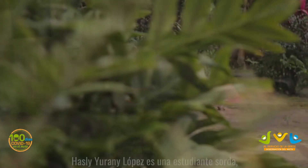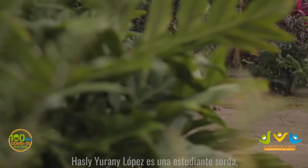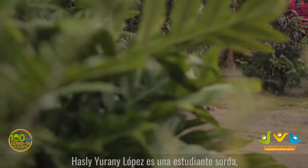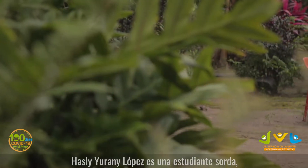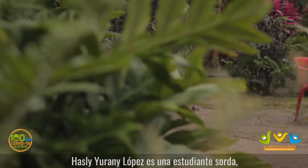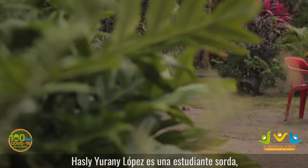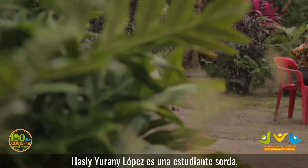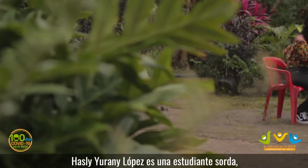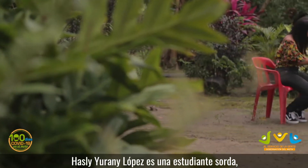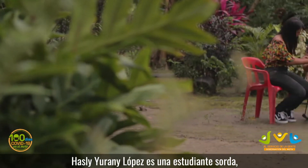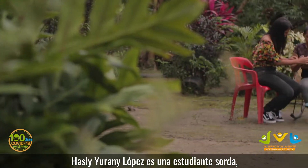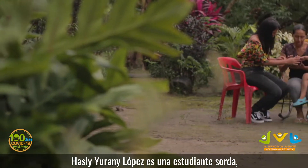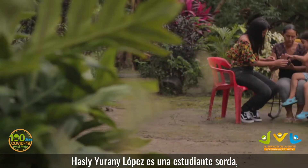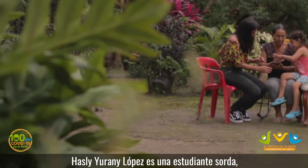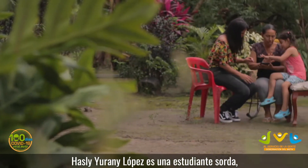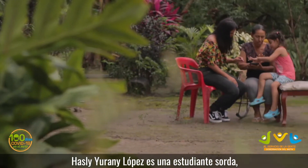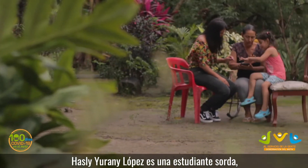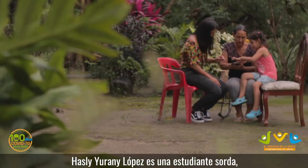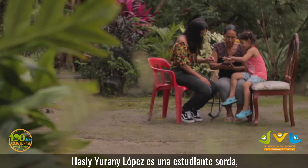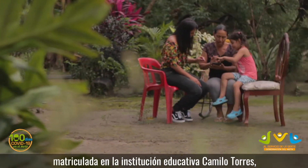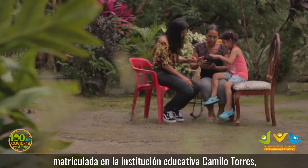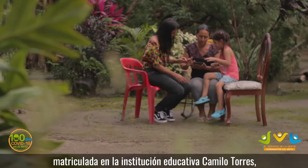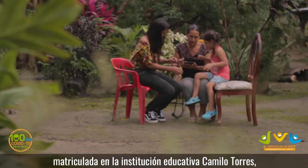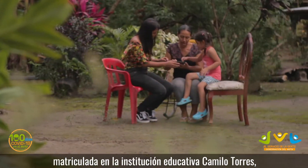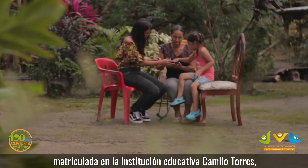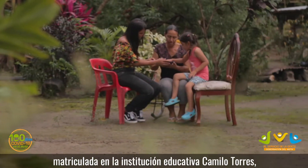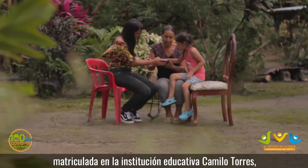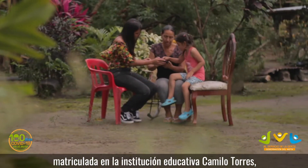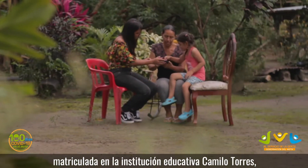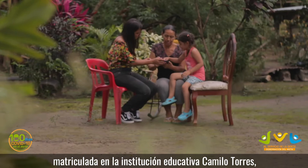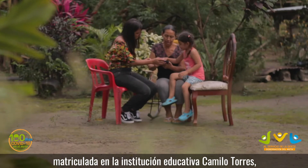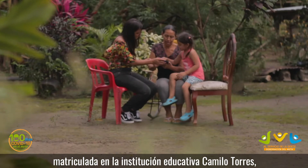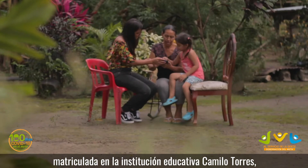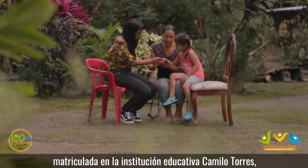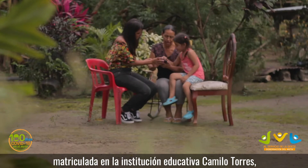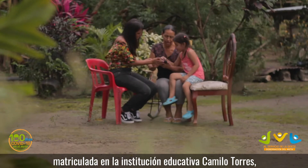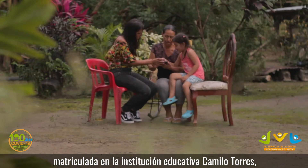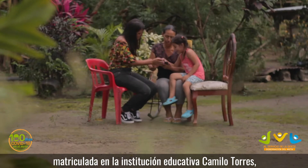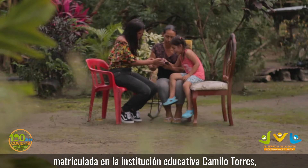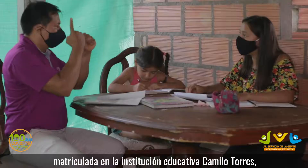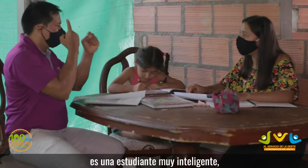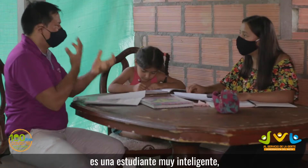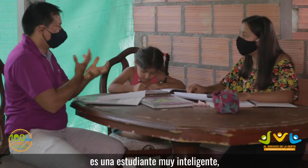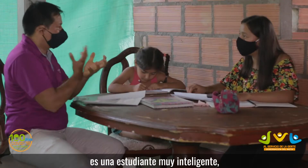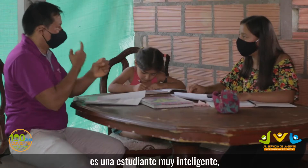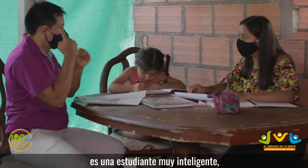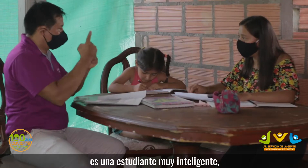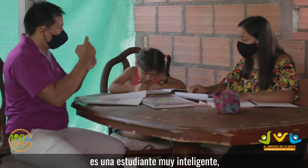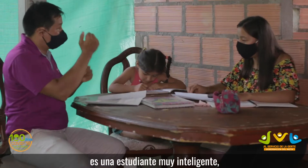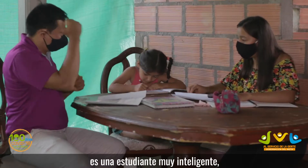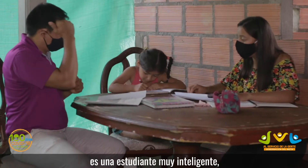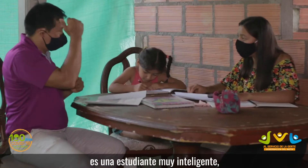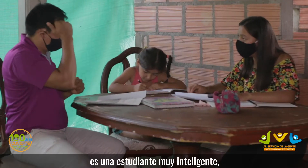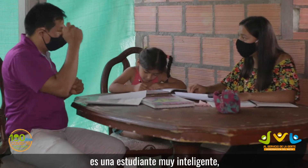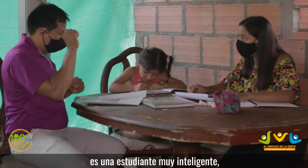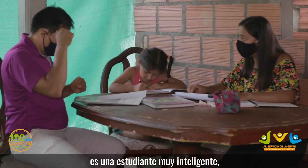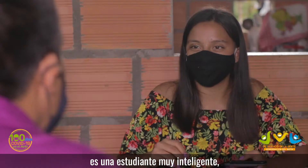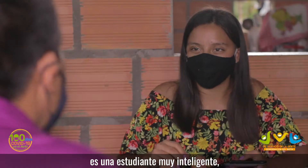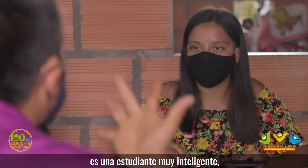Asley Yurani López es una estudiante sorda matriculada en la institución educativa Camilo Torres. Es una estudiante muy inteligente, es